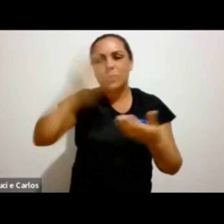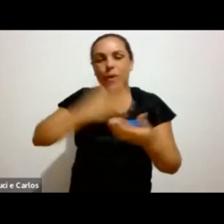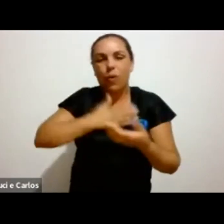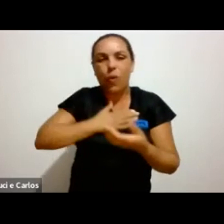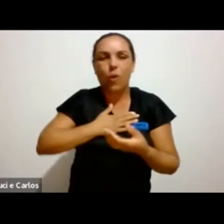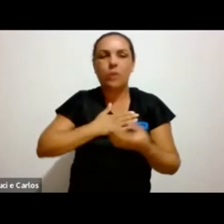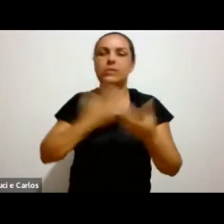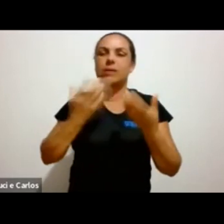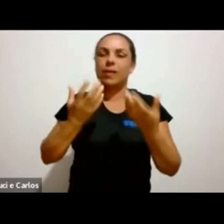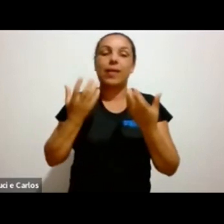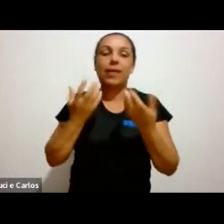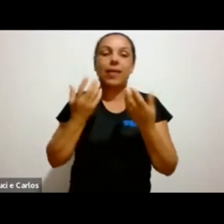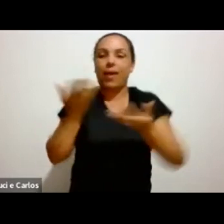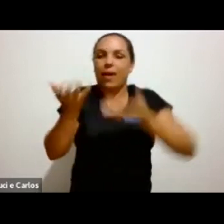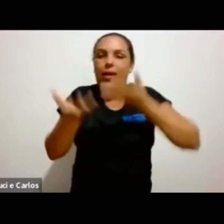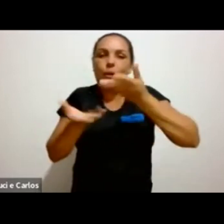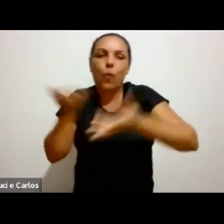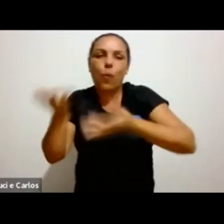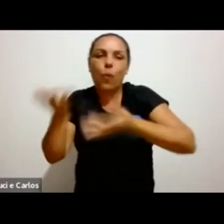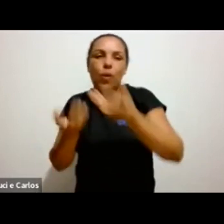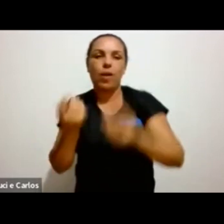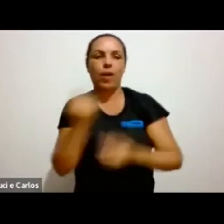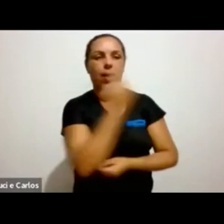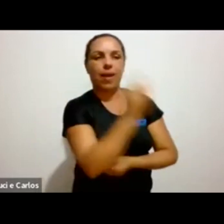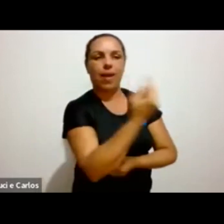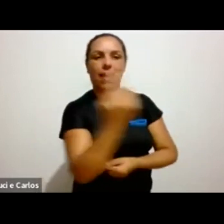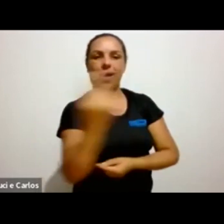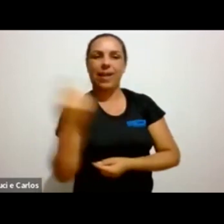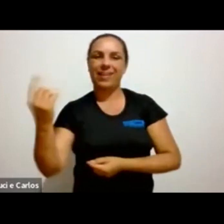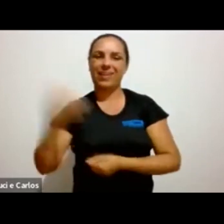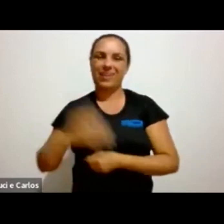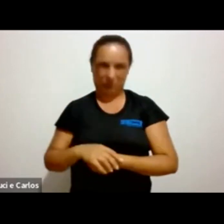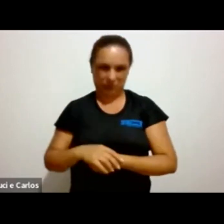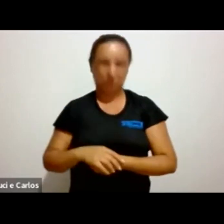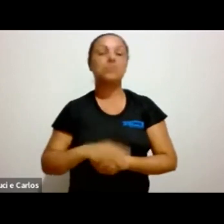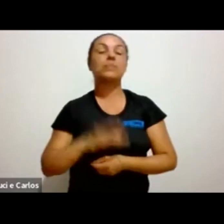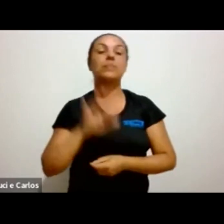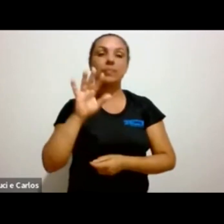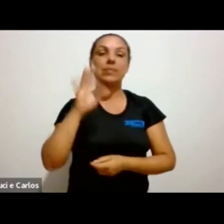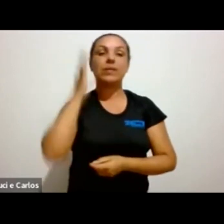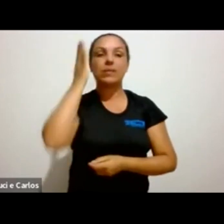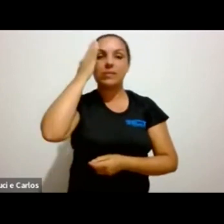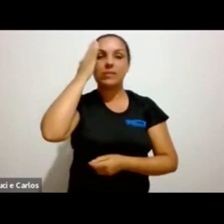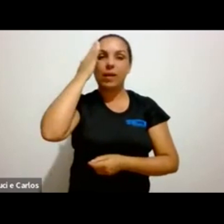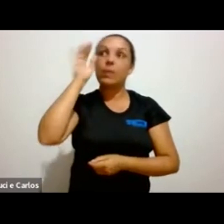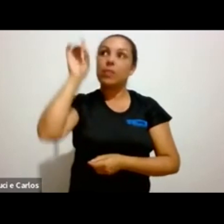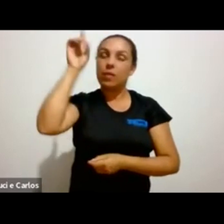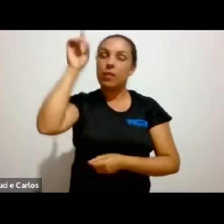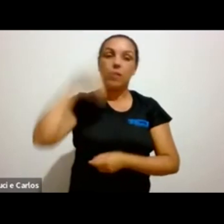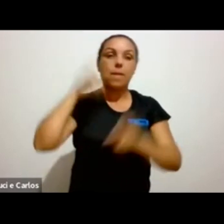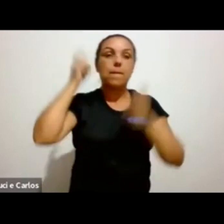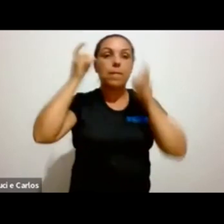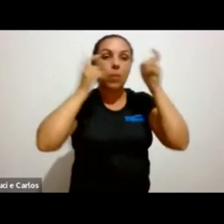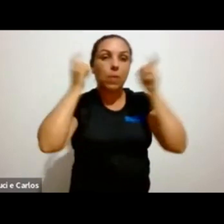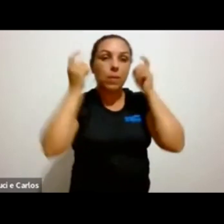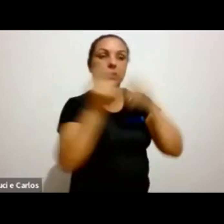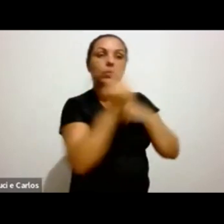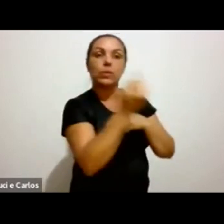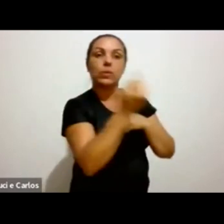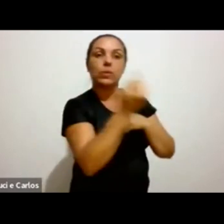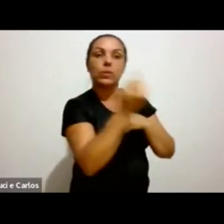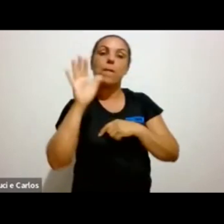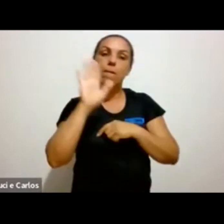podemos buscar os recursos que Ele tem nos colocado para que possamos tratar da saúde e ter melhor qualidade de vida e